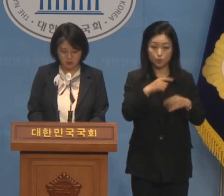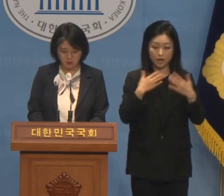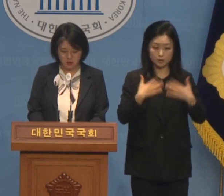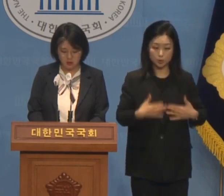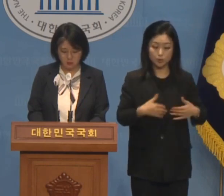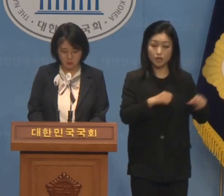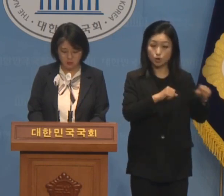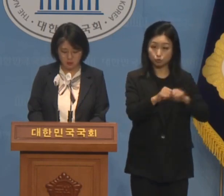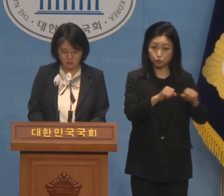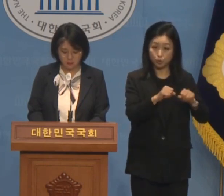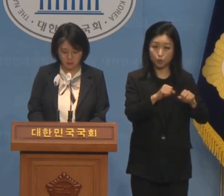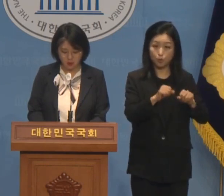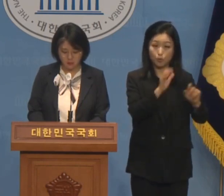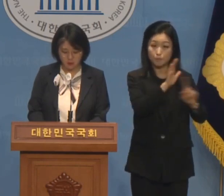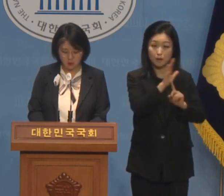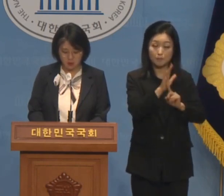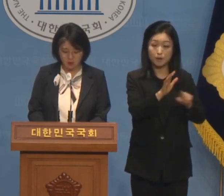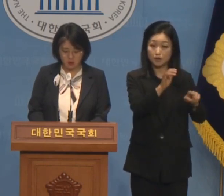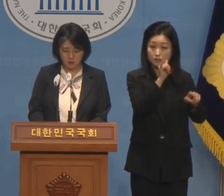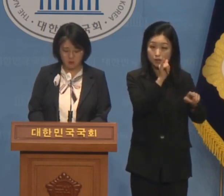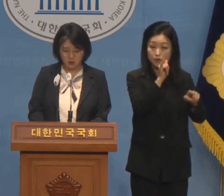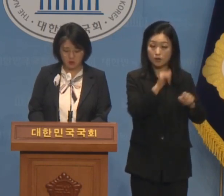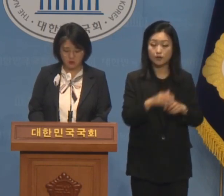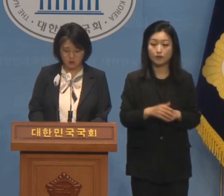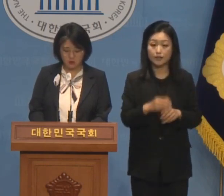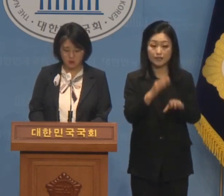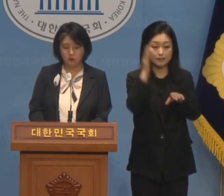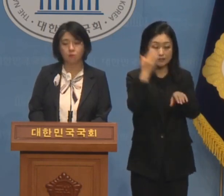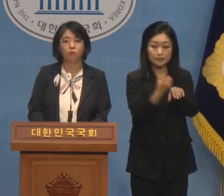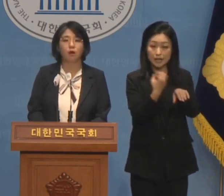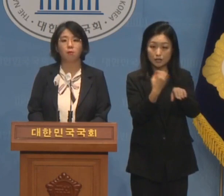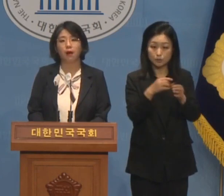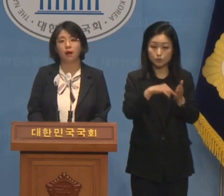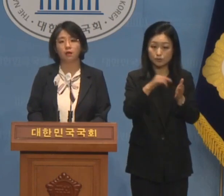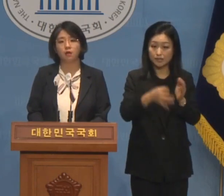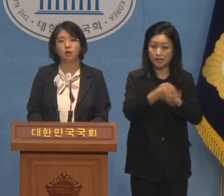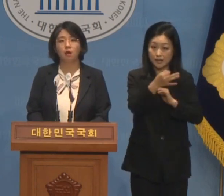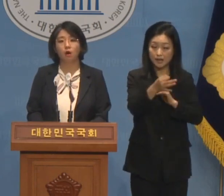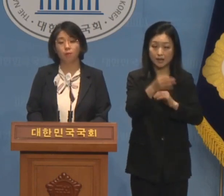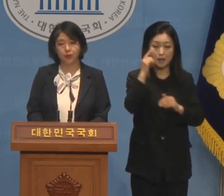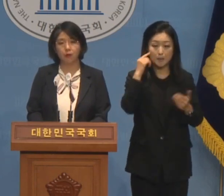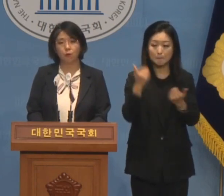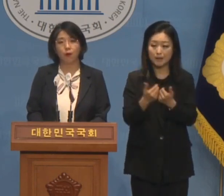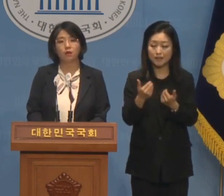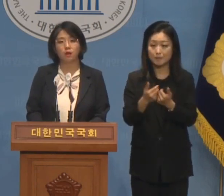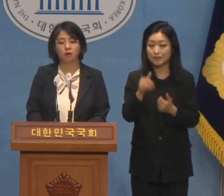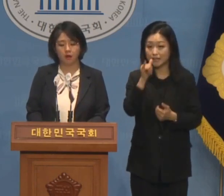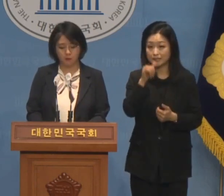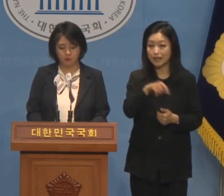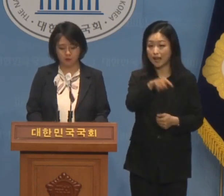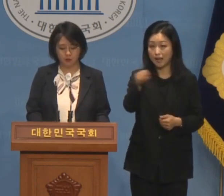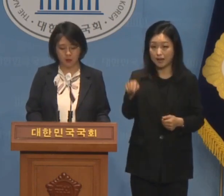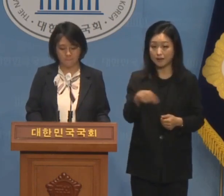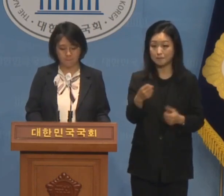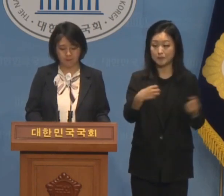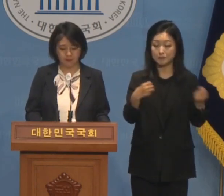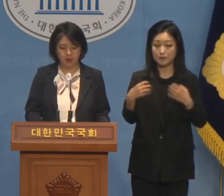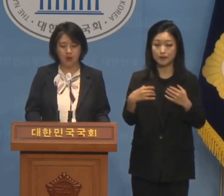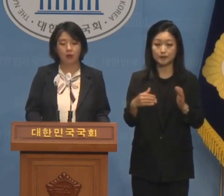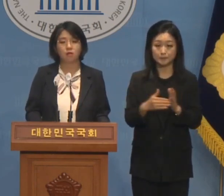운동을 전가의 보도처럼 반복하며 탄소세의 역진성을 극복할 방안이 없다고만 이야기하고